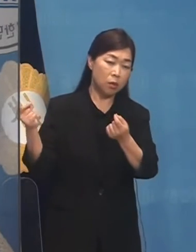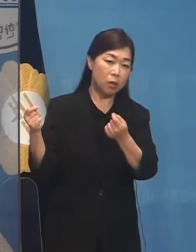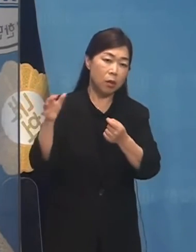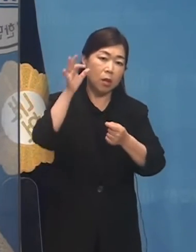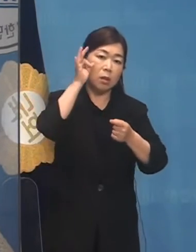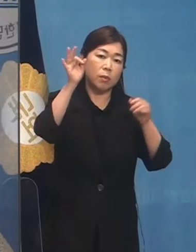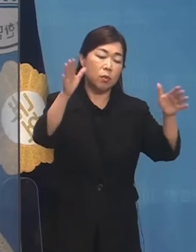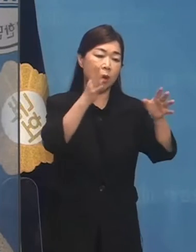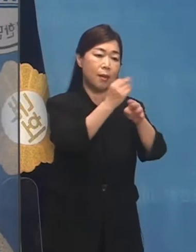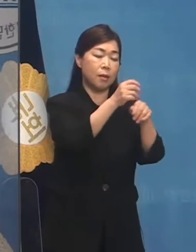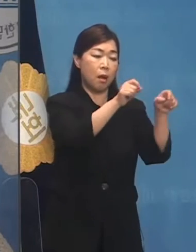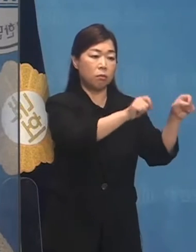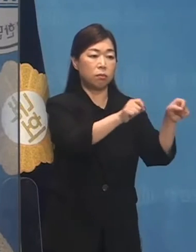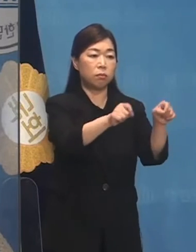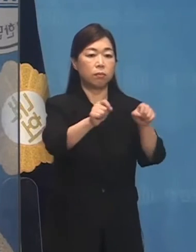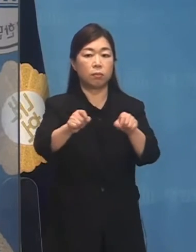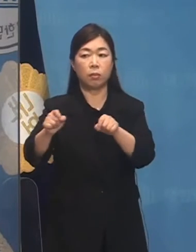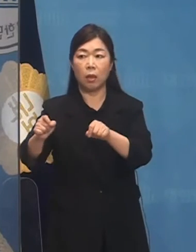10일간 끄다가